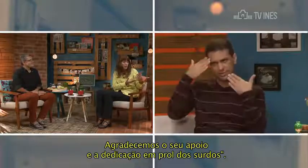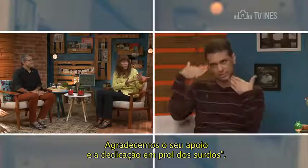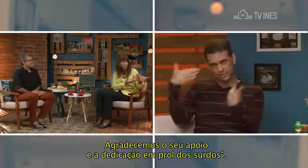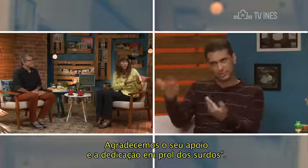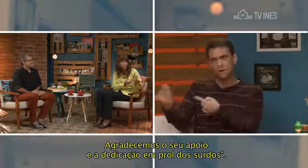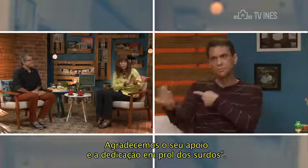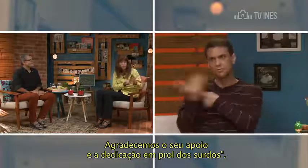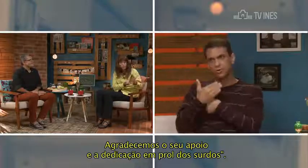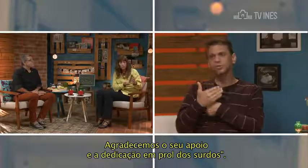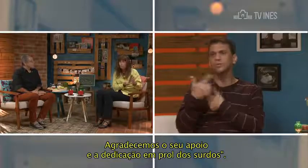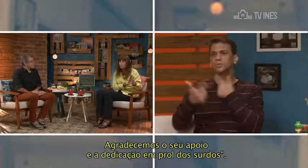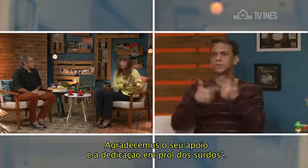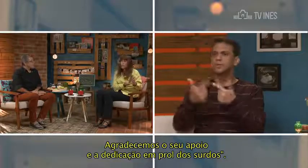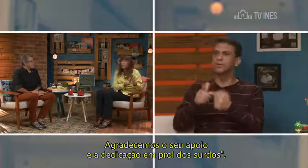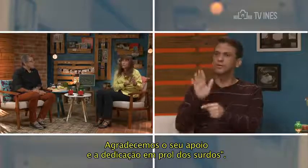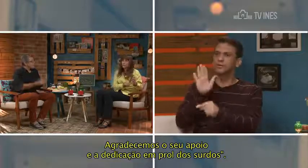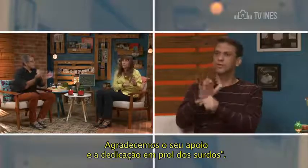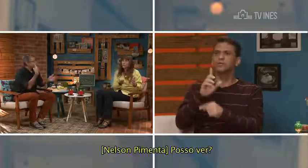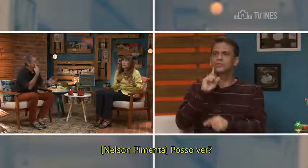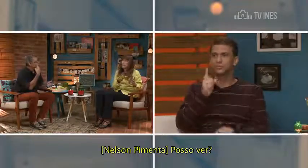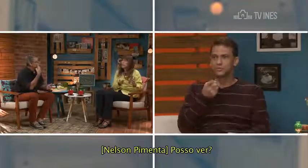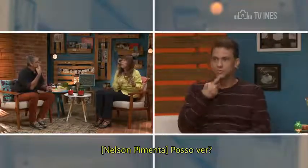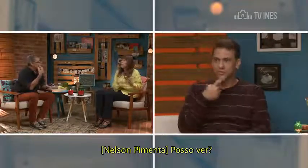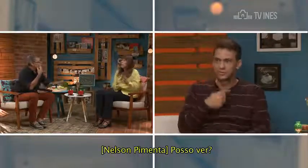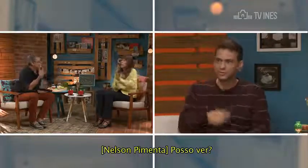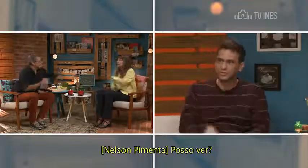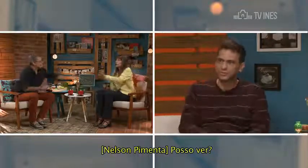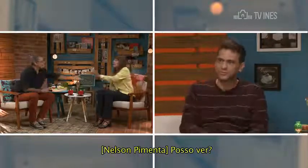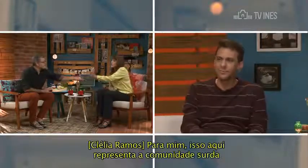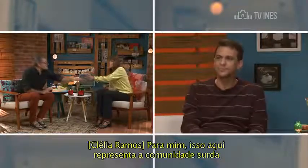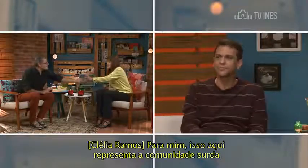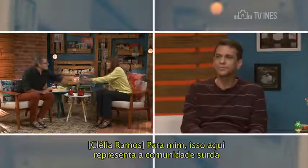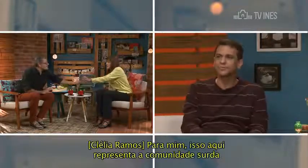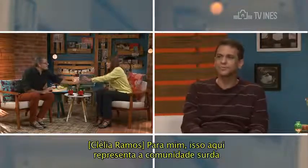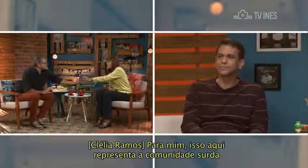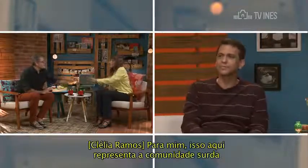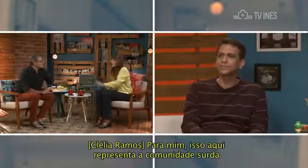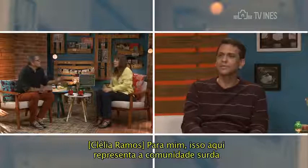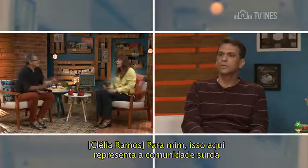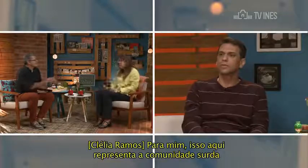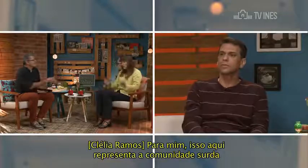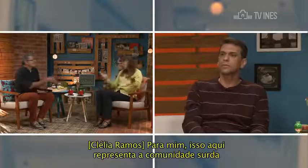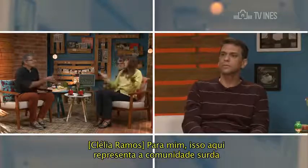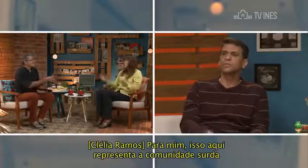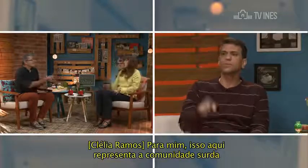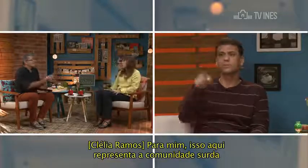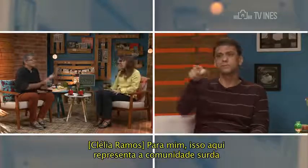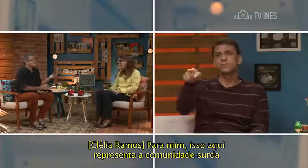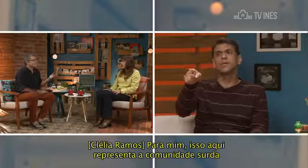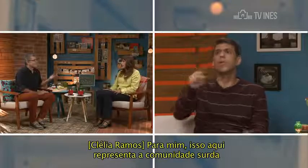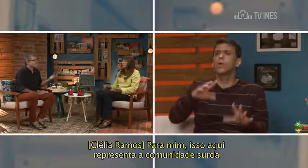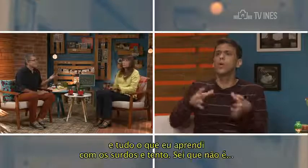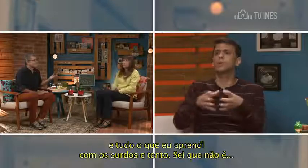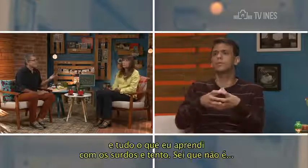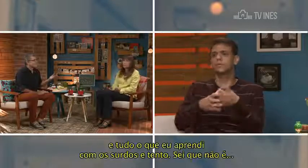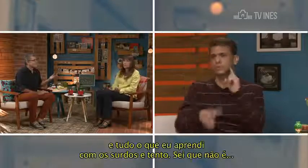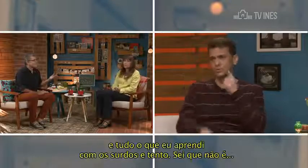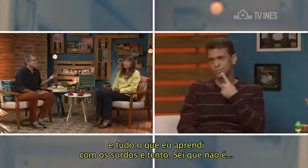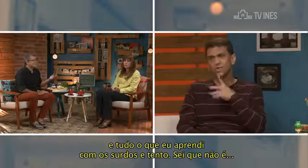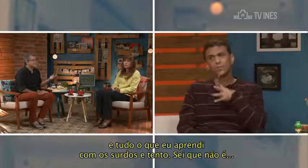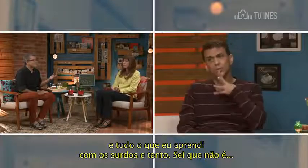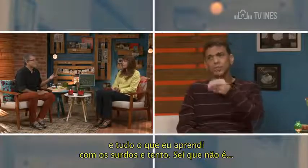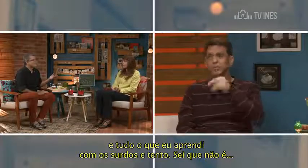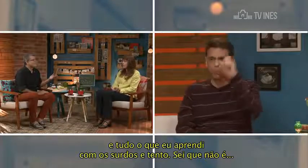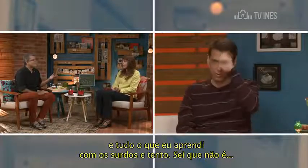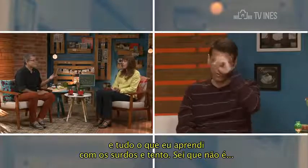apoio e a dedicação em prol dos surdos. Então, para mim, isso aqui representa a comunidade surda e tudo que eu aprendi